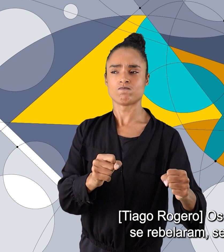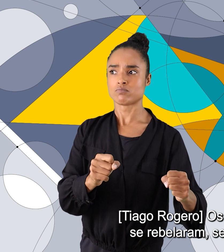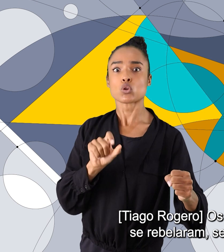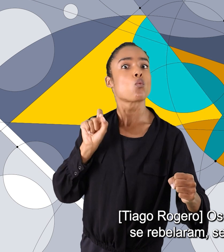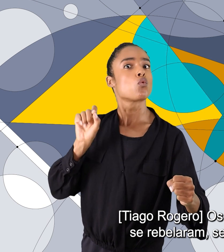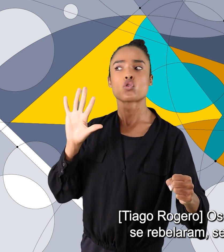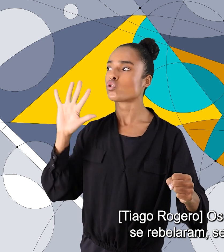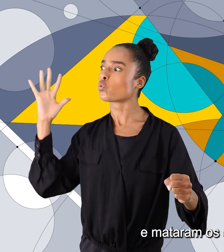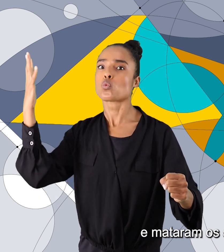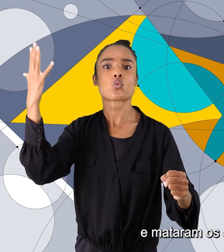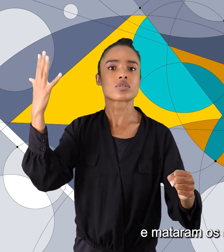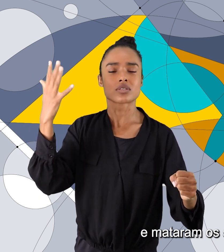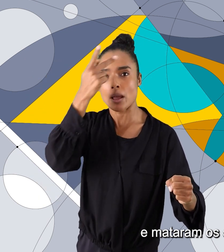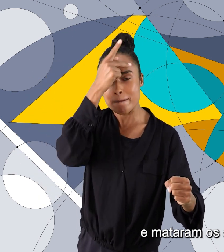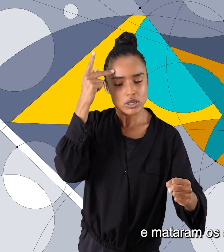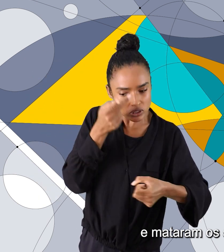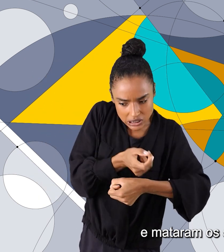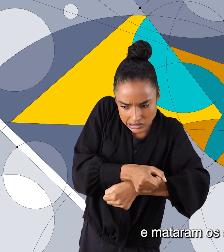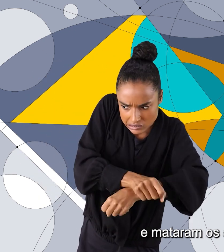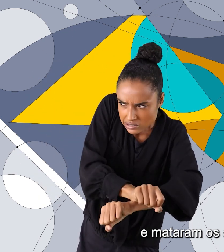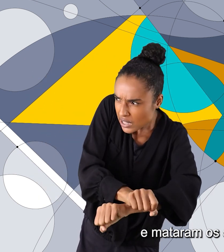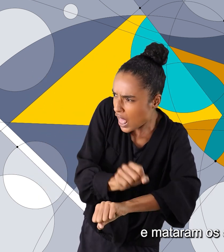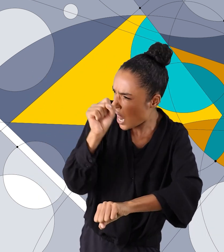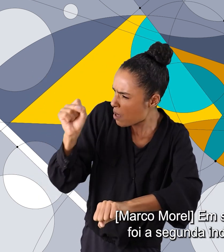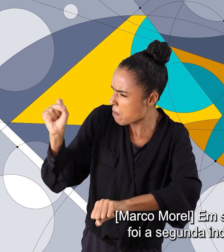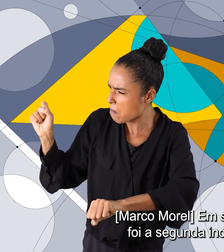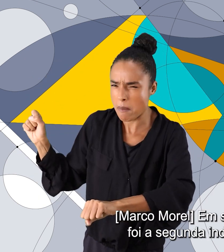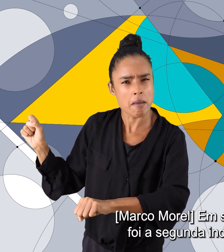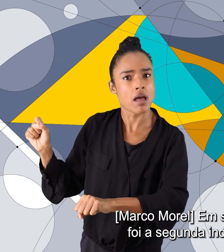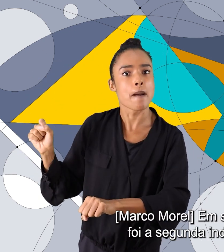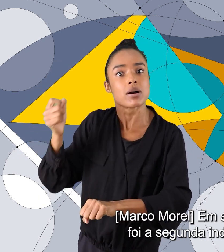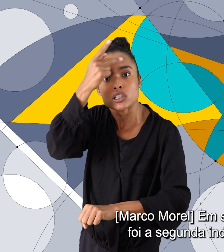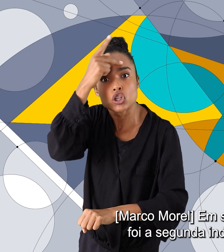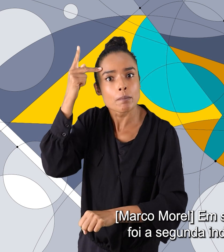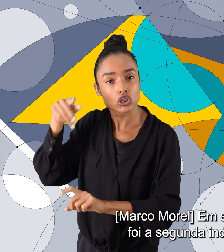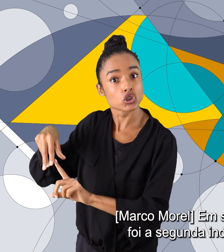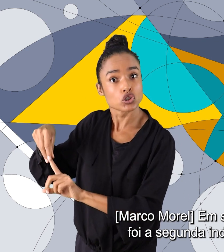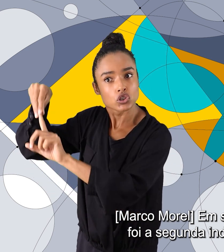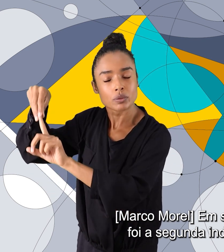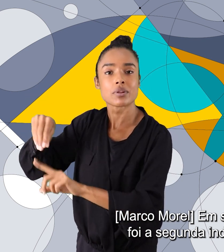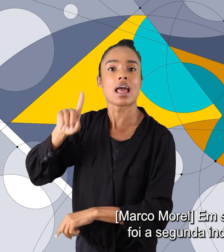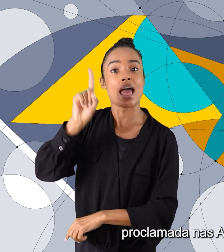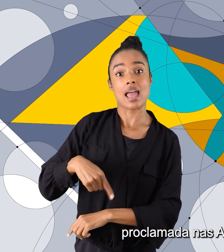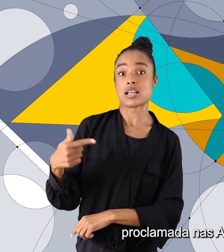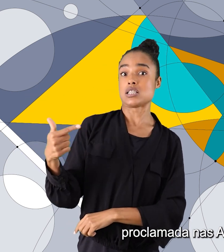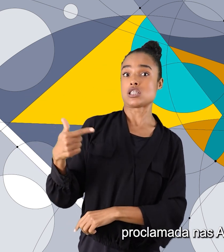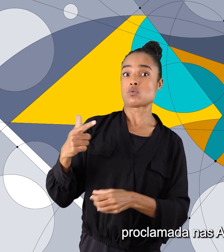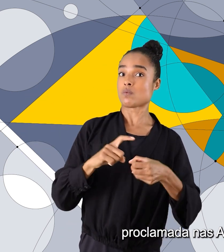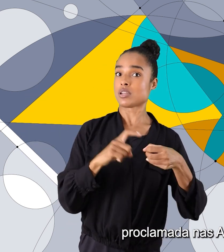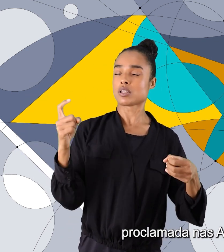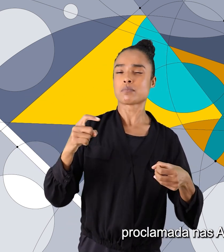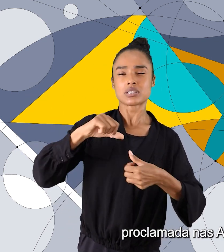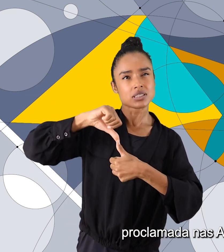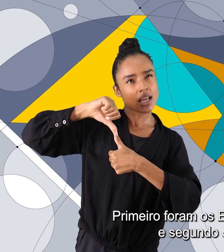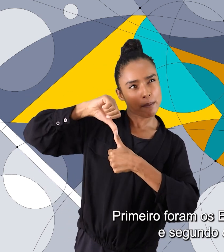se libertaram e mataram os senhores. Em segundo lugar, foi a segunda independência proclamada